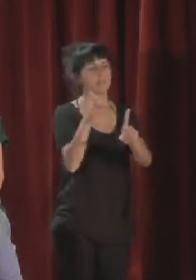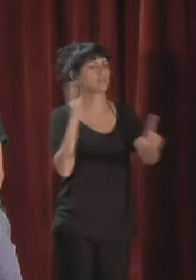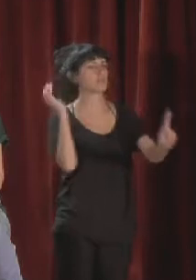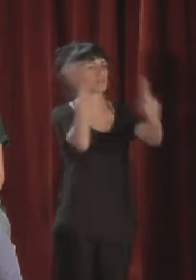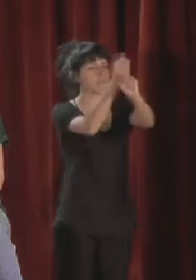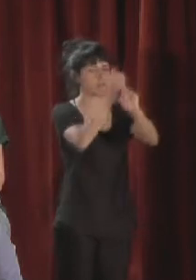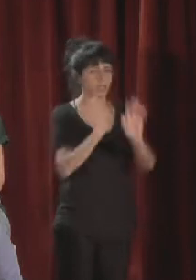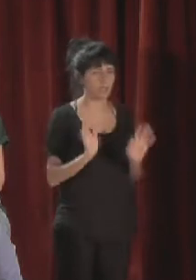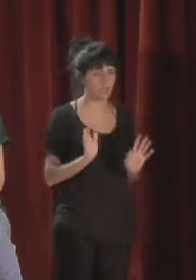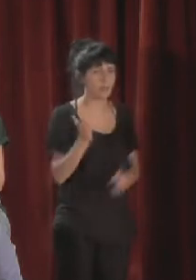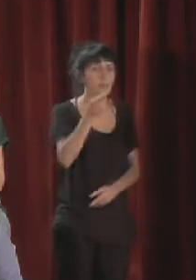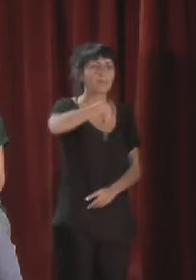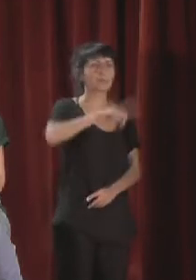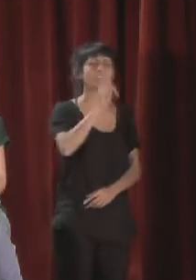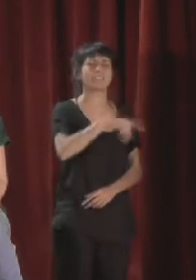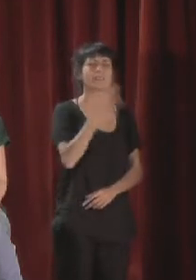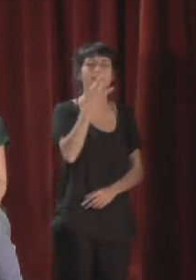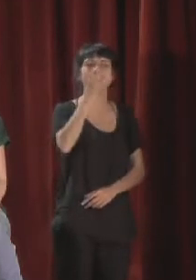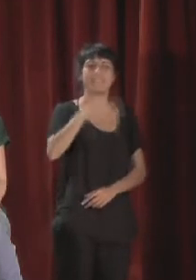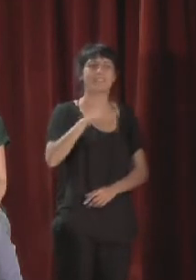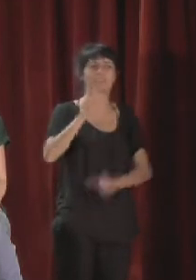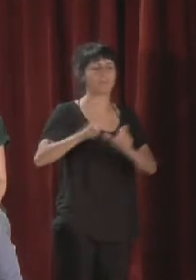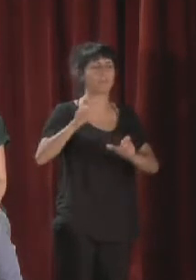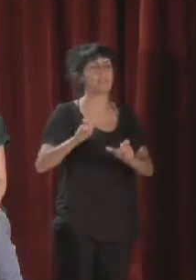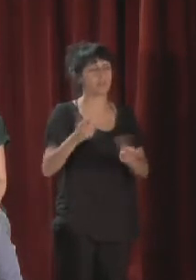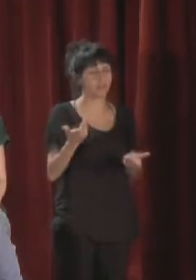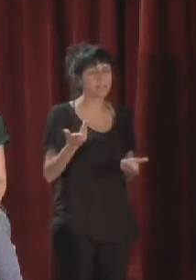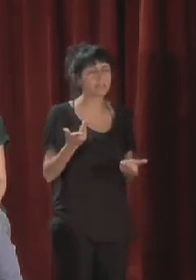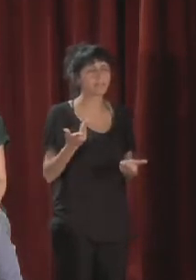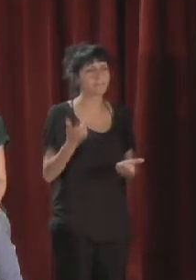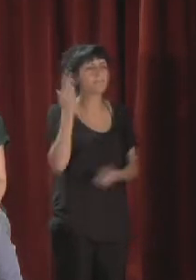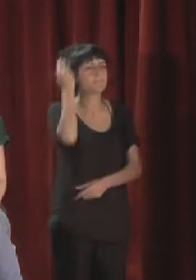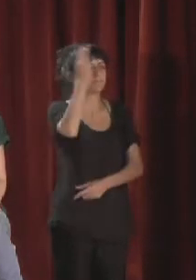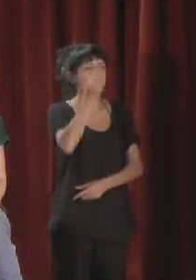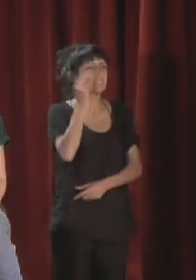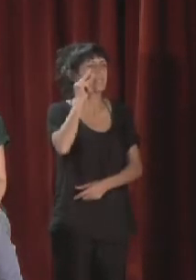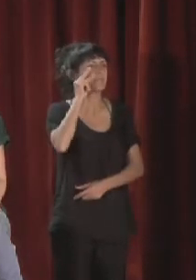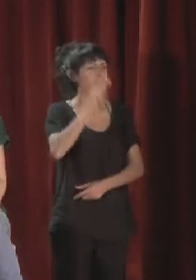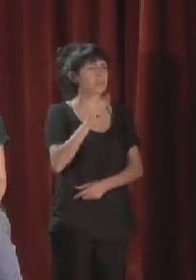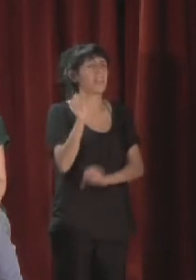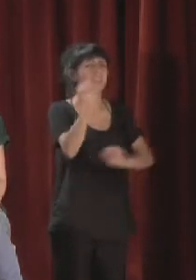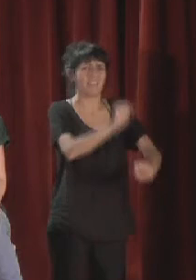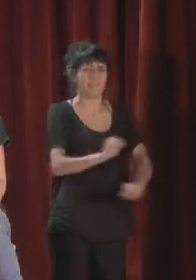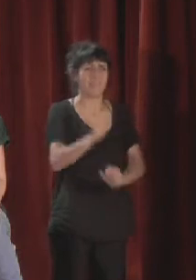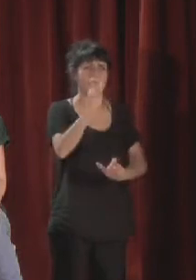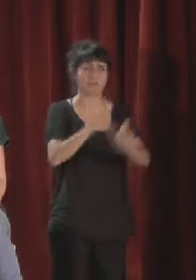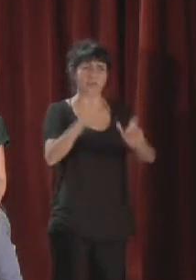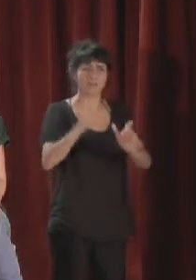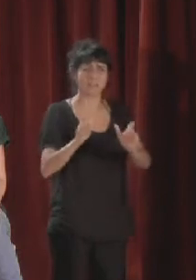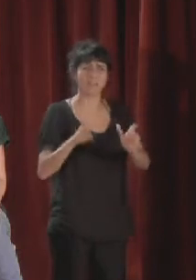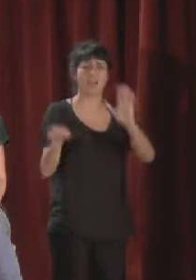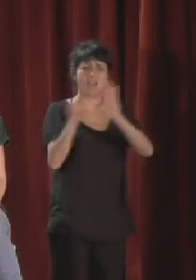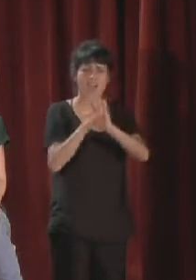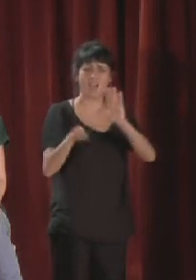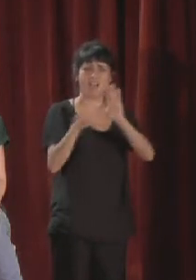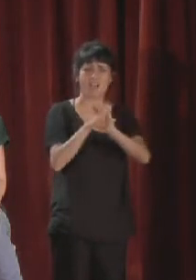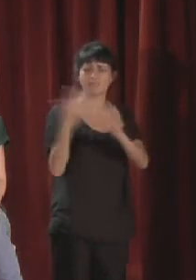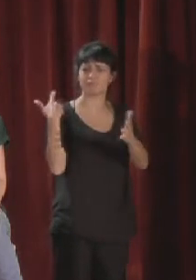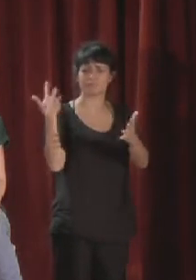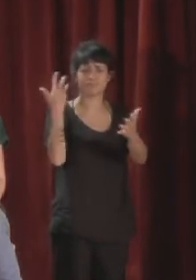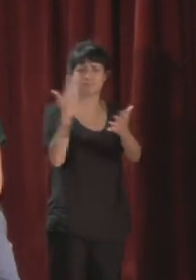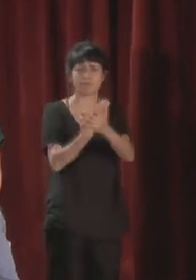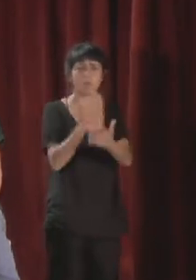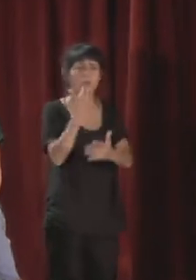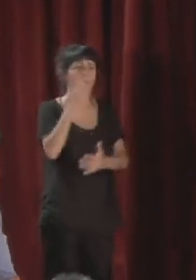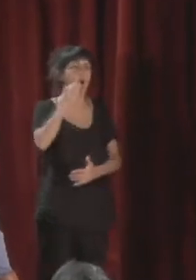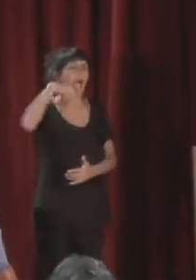E tamén somos os que valoramos e defendemos a xente que está nisto desde fai moito tempo, como Julio Anguita, como Xosé